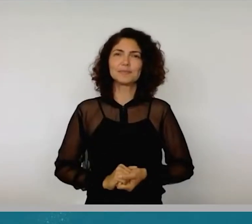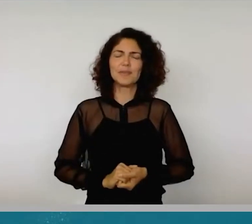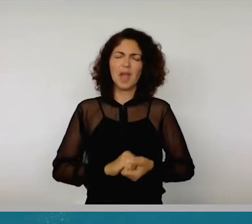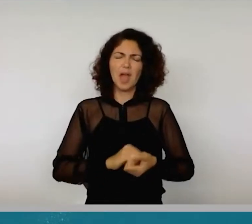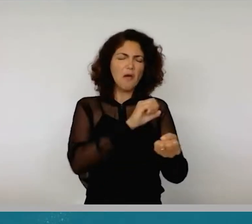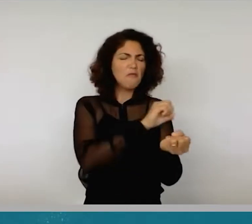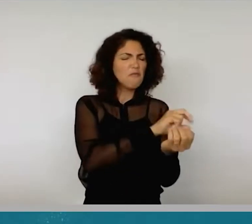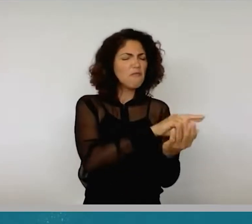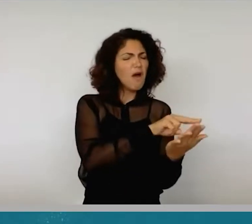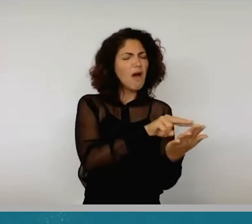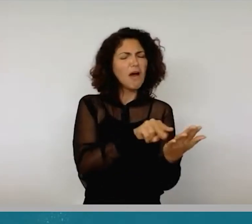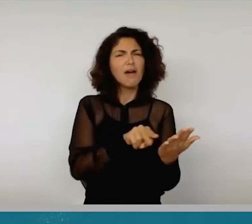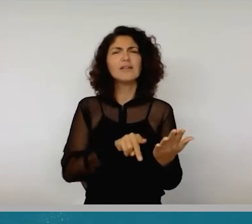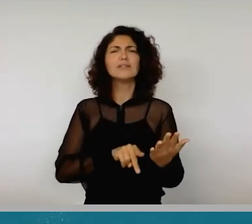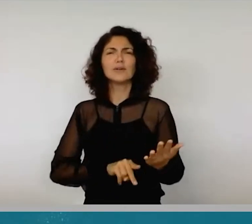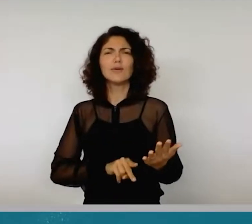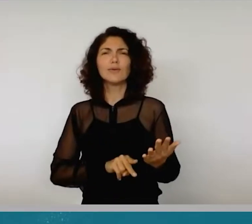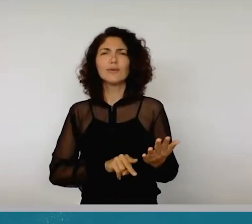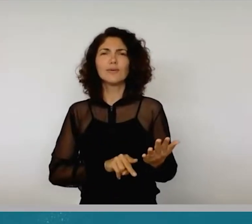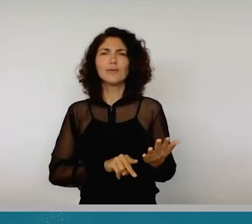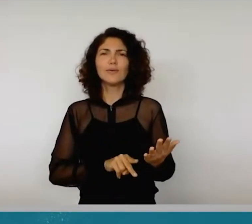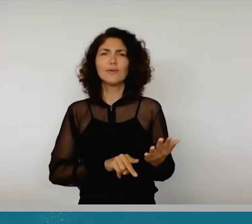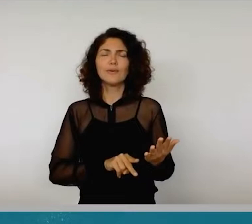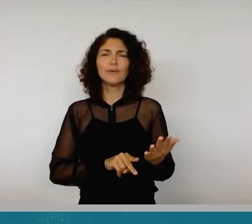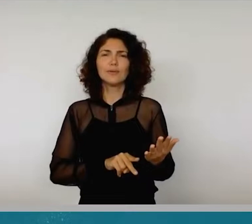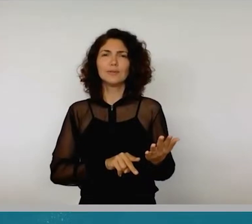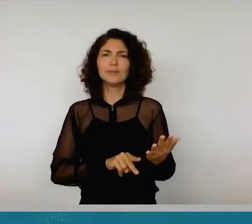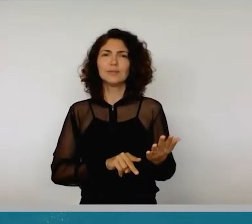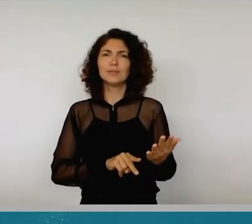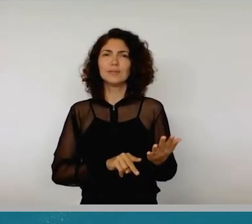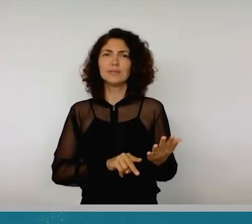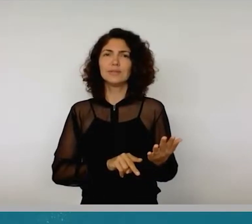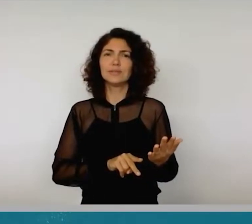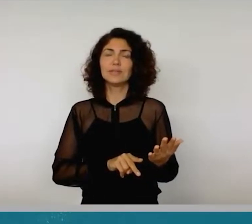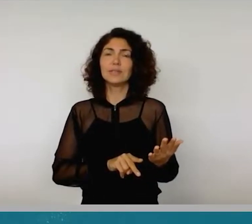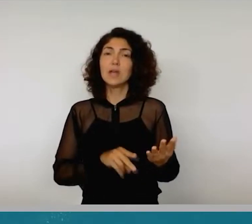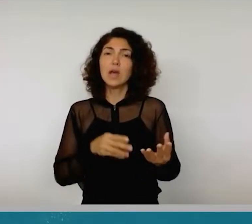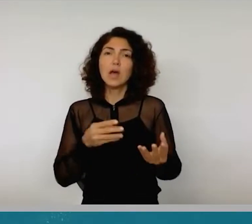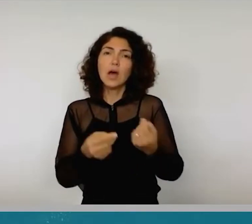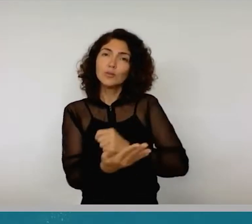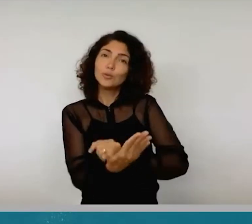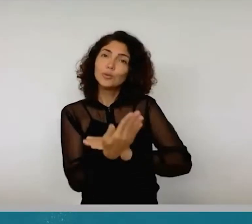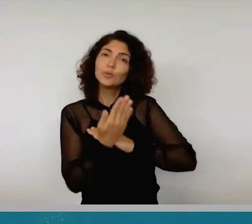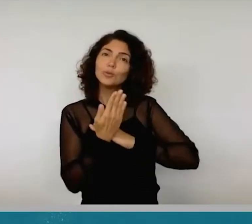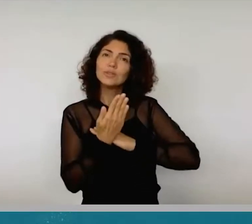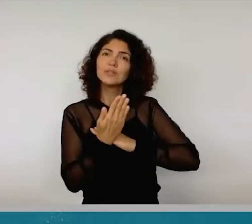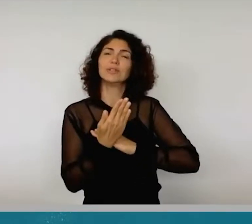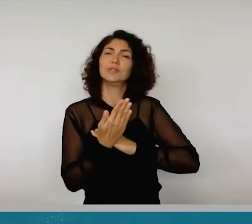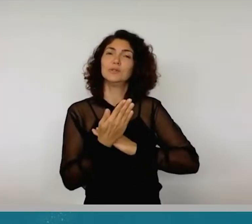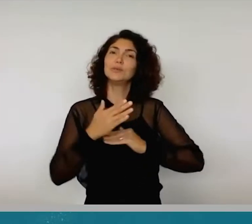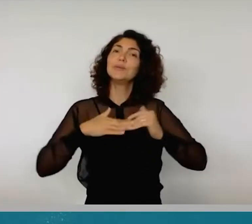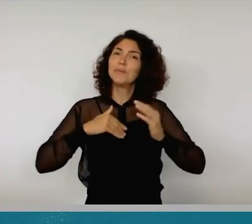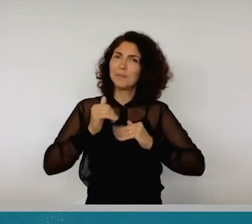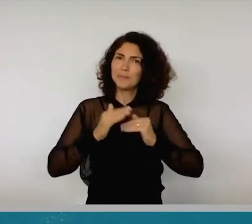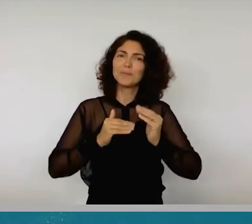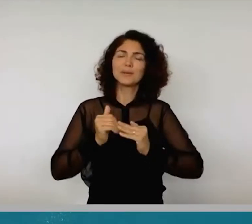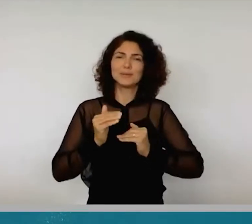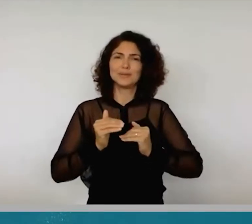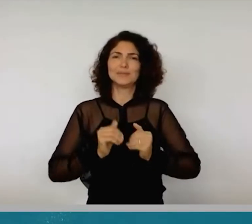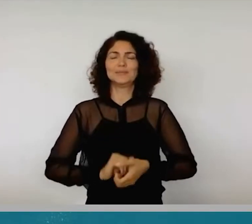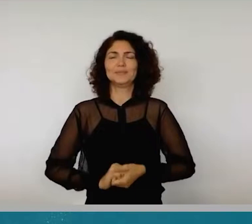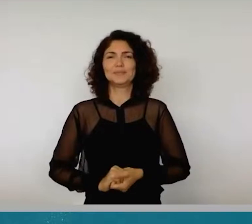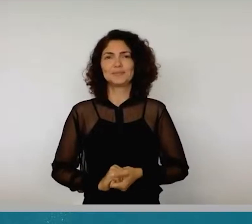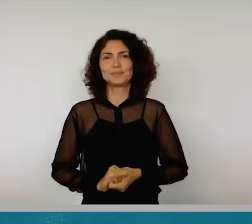como, né, nós podemos praticar isso. E eu não consegui terminar na parte